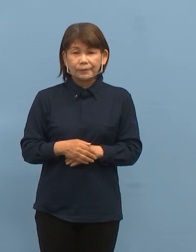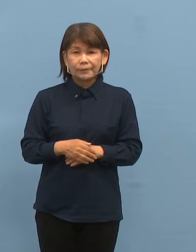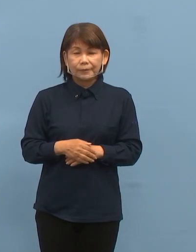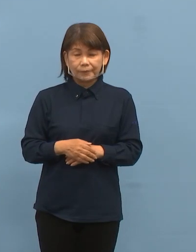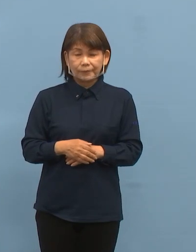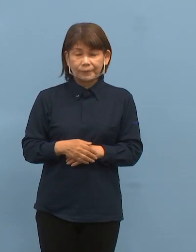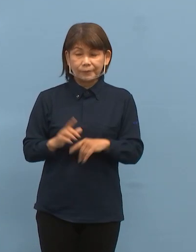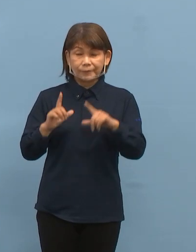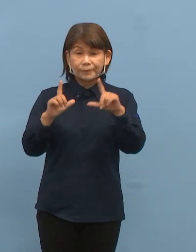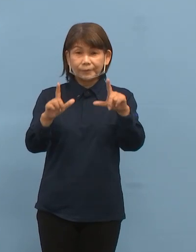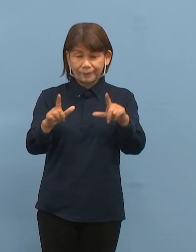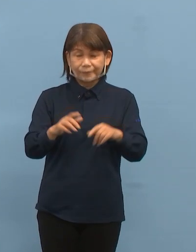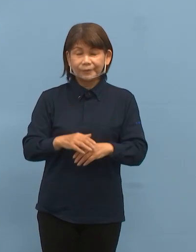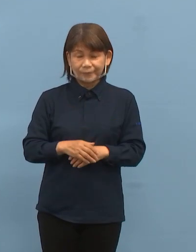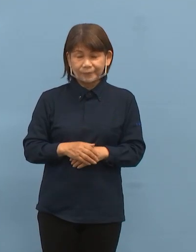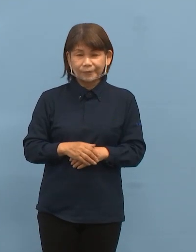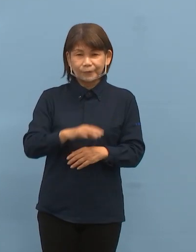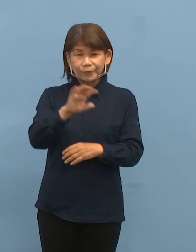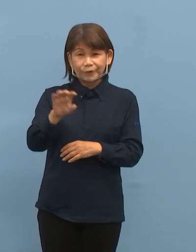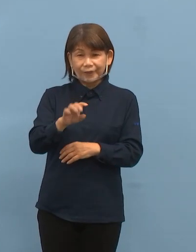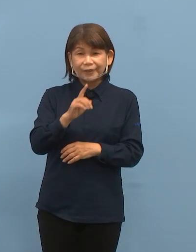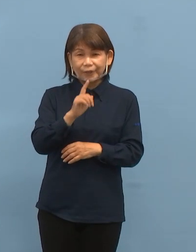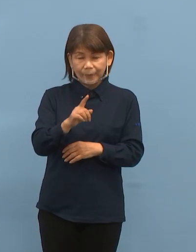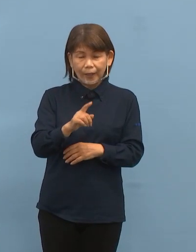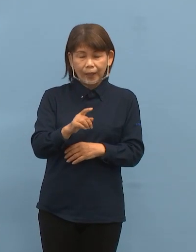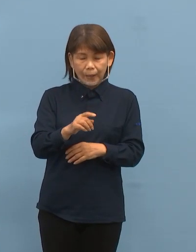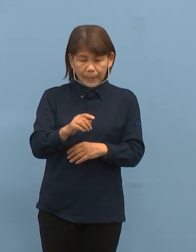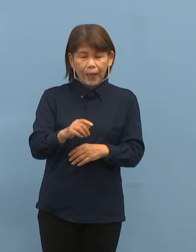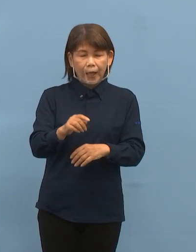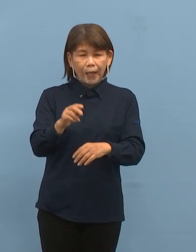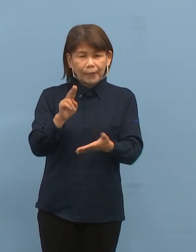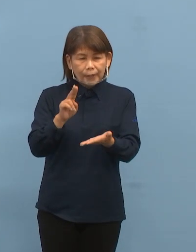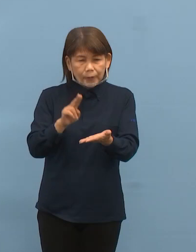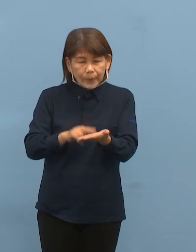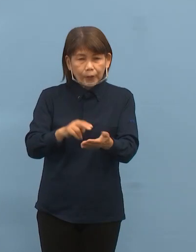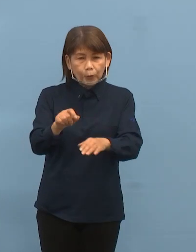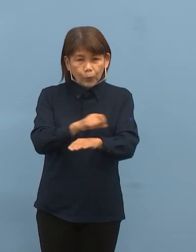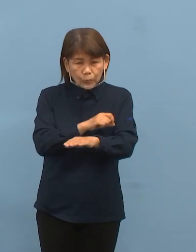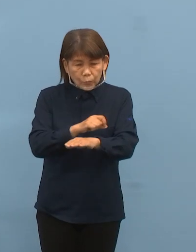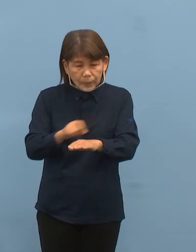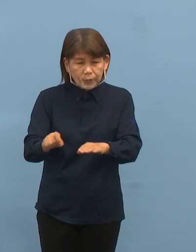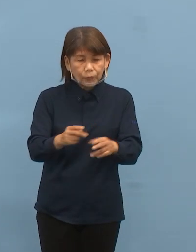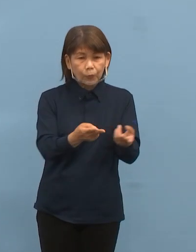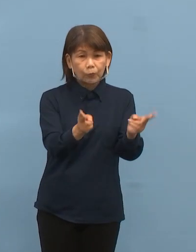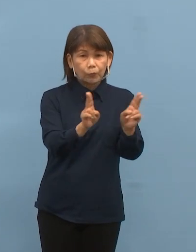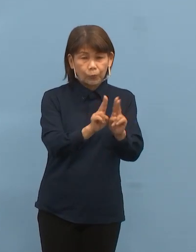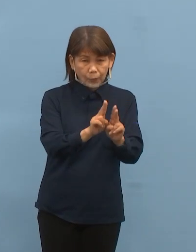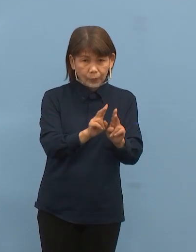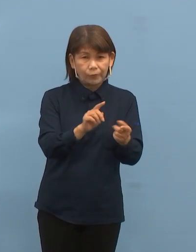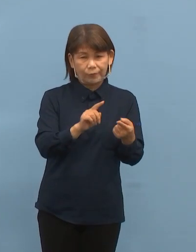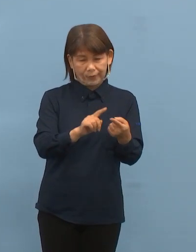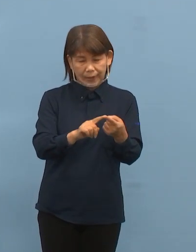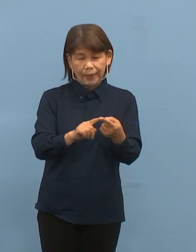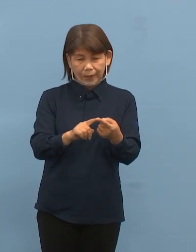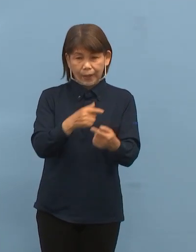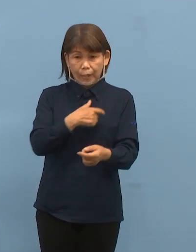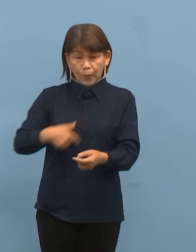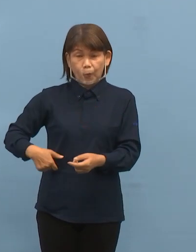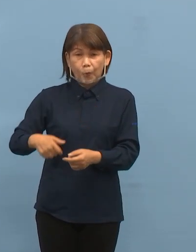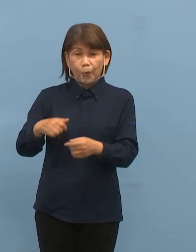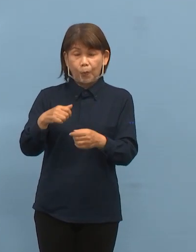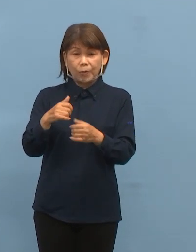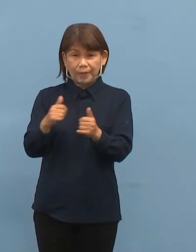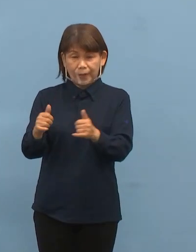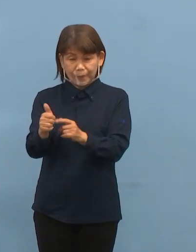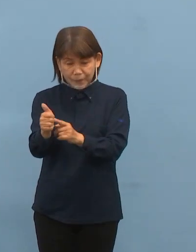知事として繰り返しになりますけど、特定の政党とか候補者、候補予定者を今応援すると、そういったあり